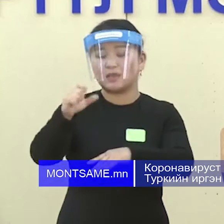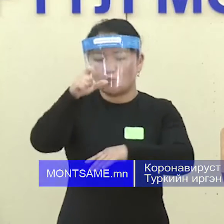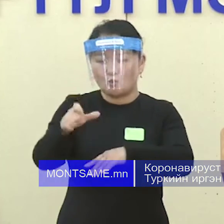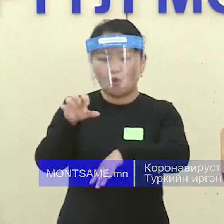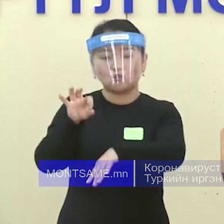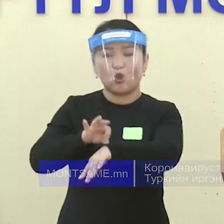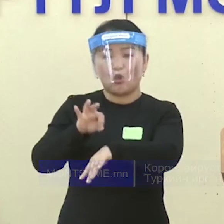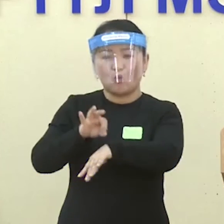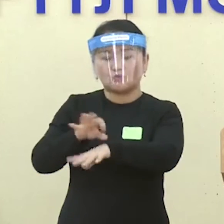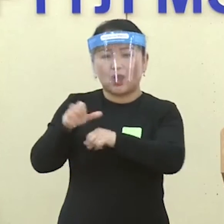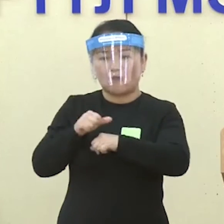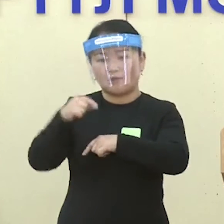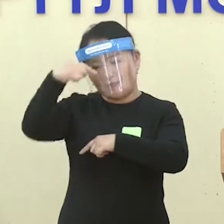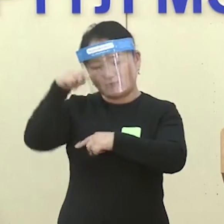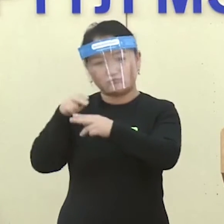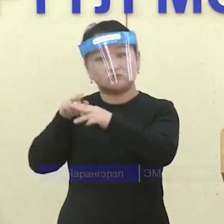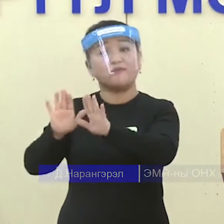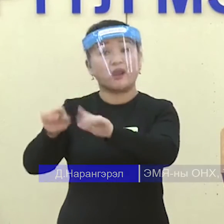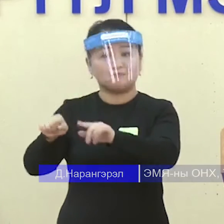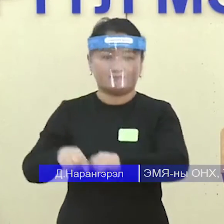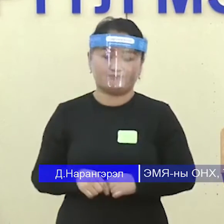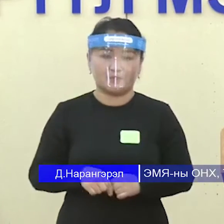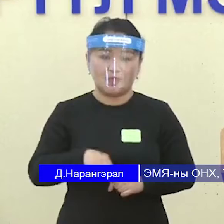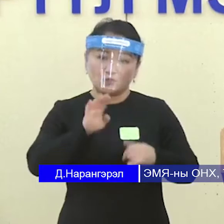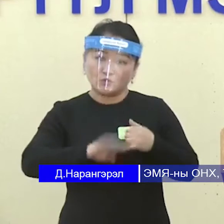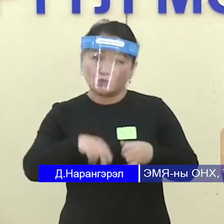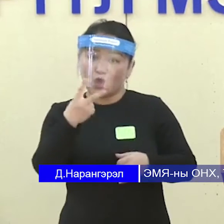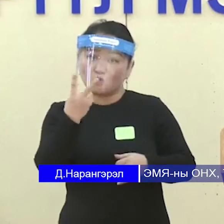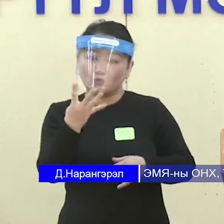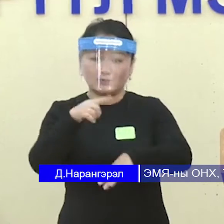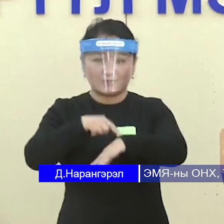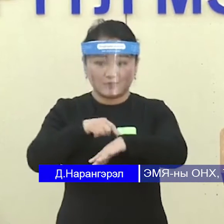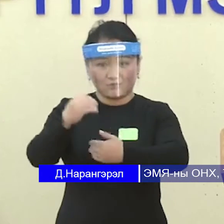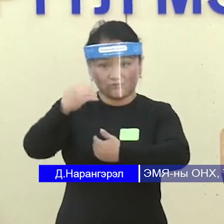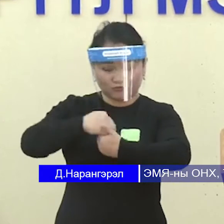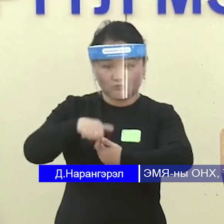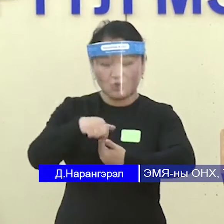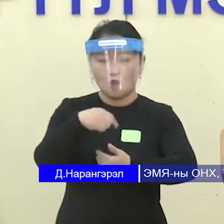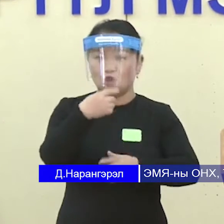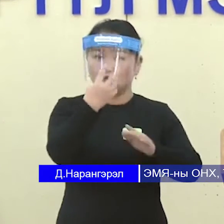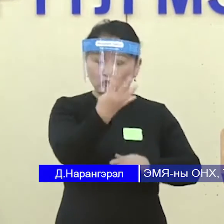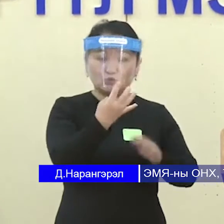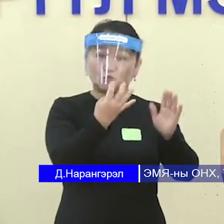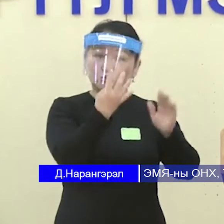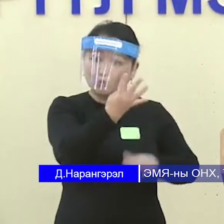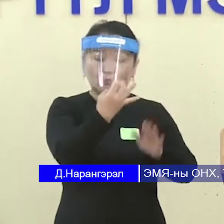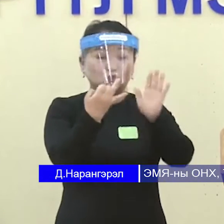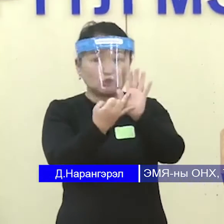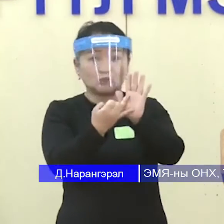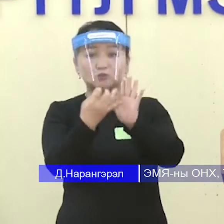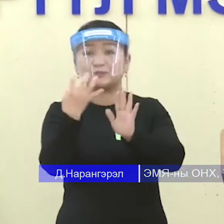их хүн емшлэгдэж байнаа. Зани 23-үн заагин хүгдçoанд архсин халпооңныя улса д Rosuern-нг ся-г тэхо болтыл буртыгд hi